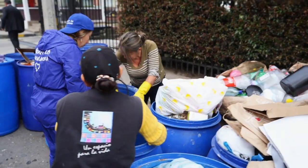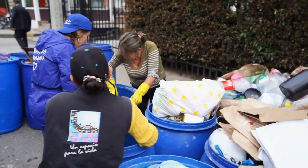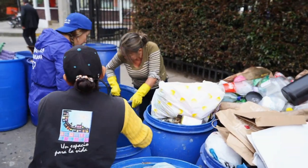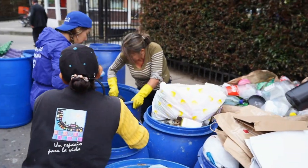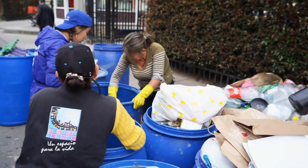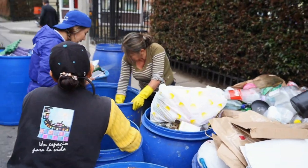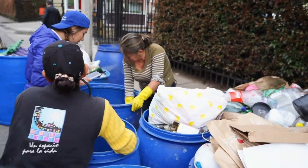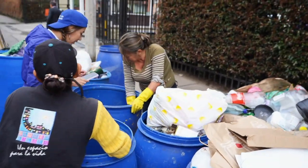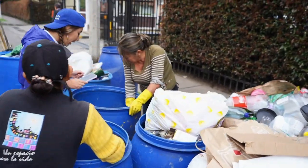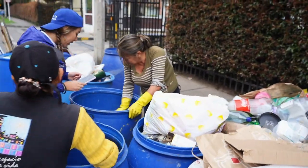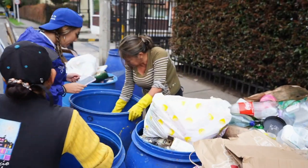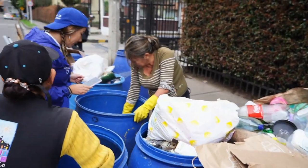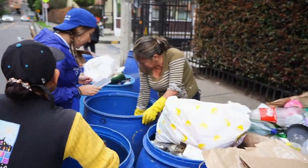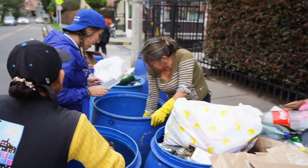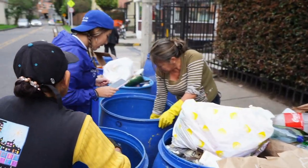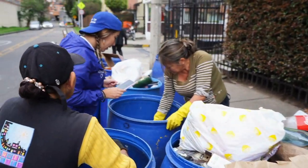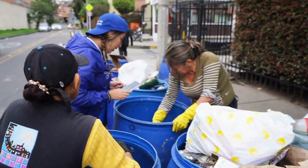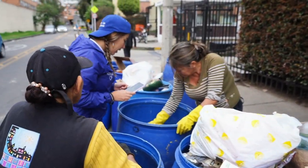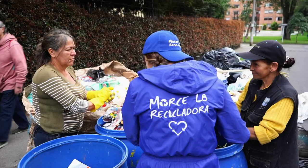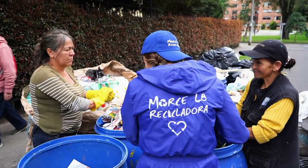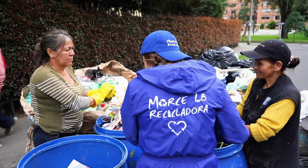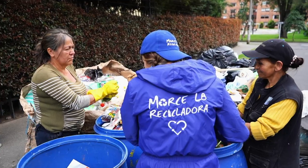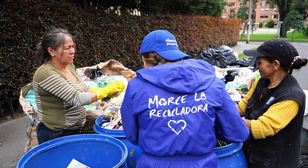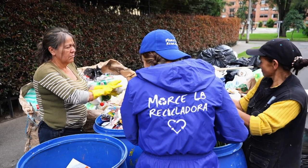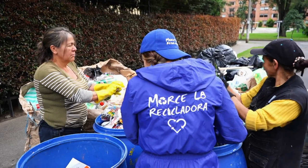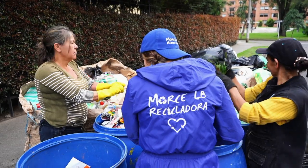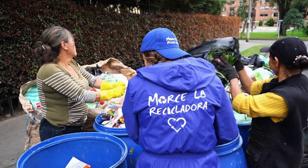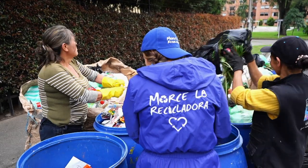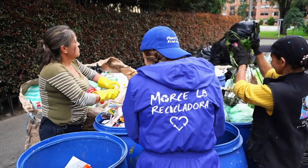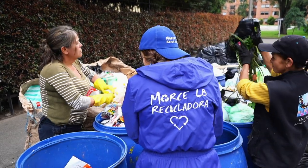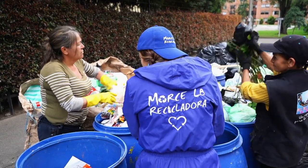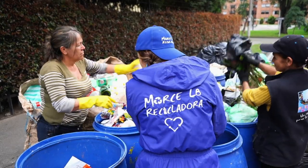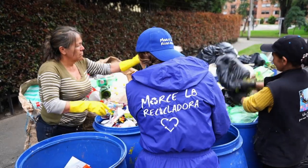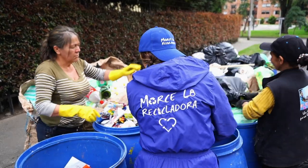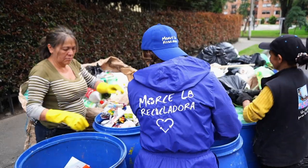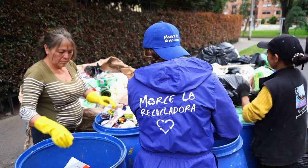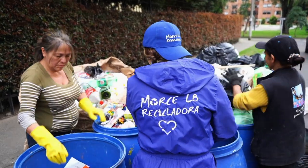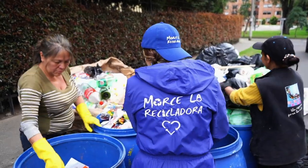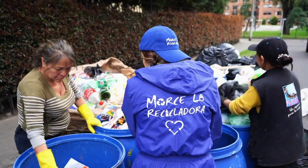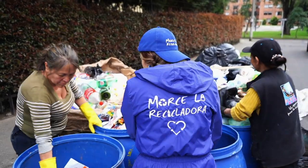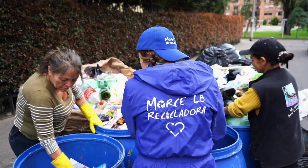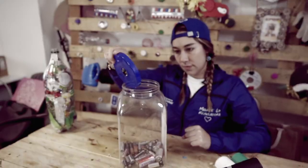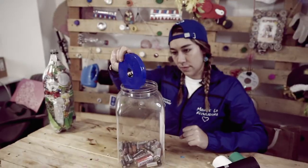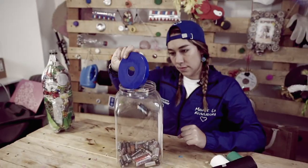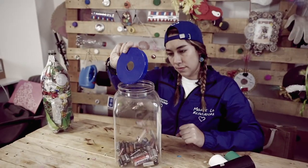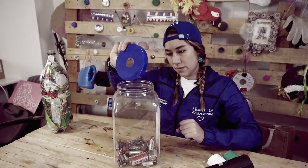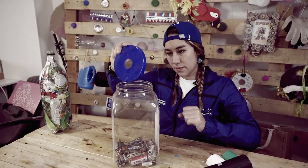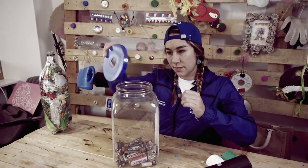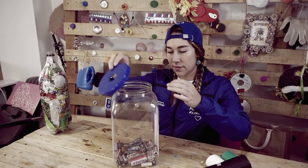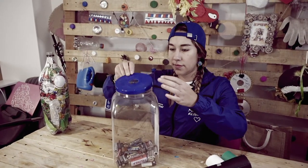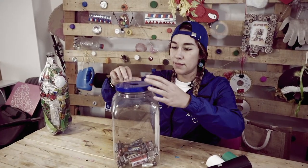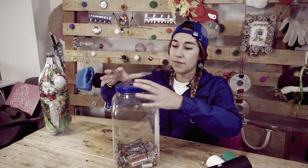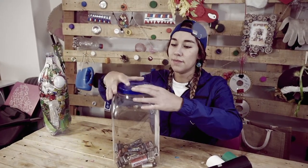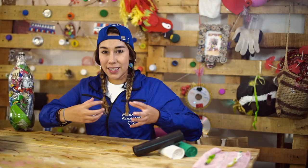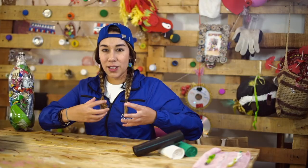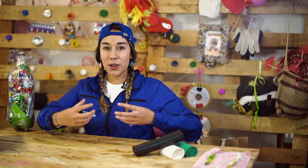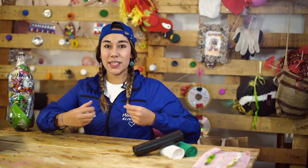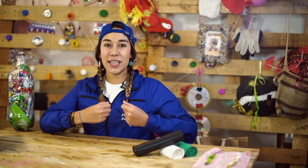pero lo echaron en la del reciclaje. No se sienta que no pueda porque créame que sí puede, no pierda el impulso y conéctese con ese equipo